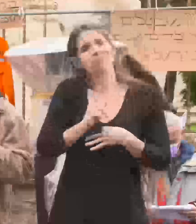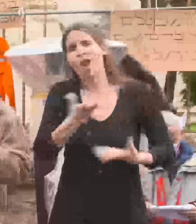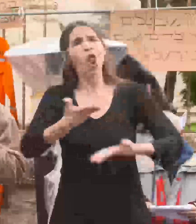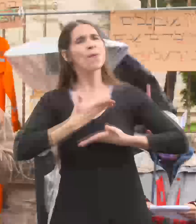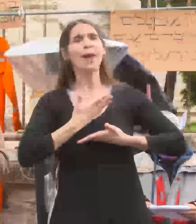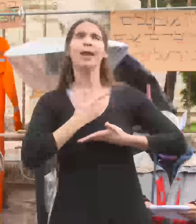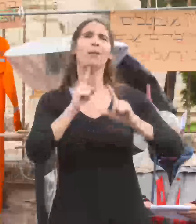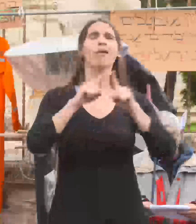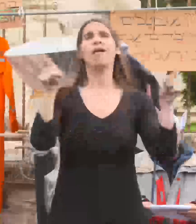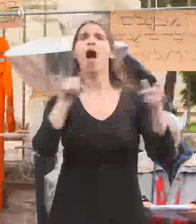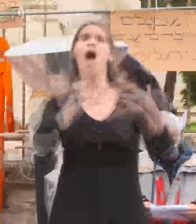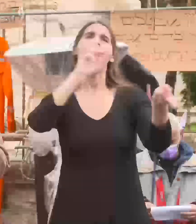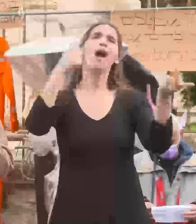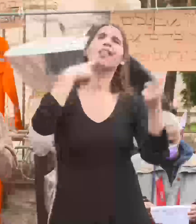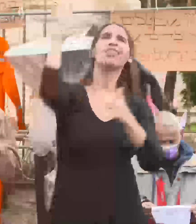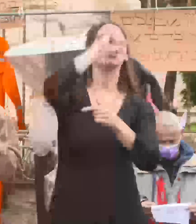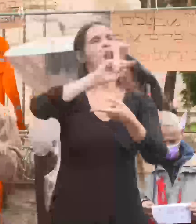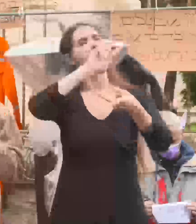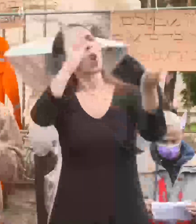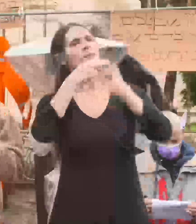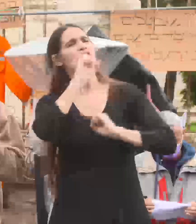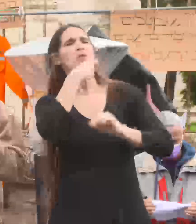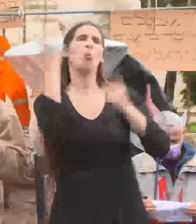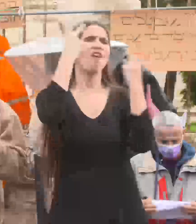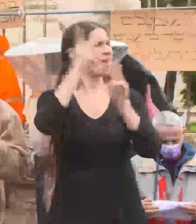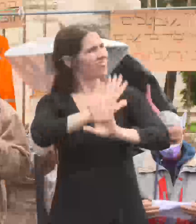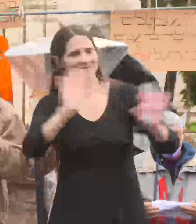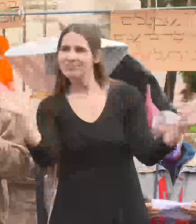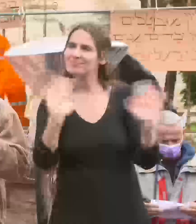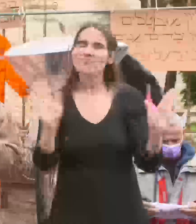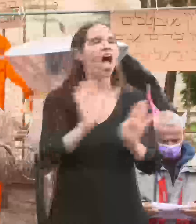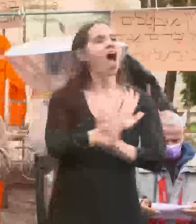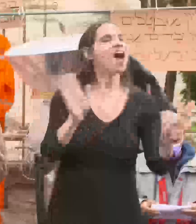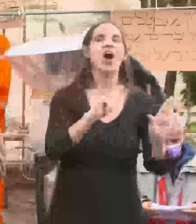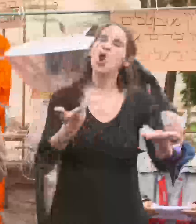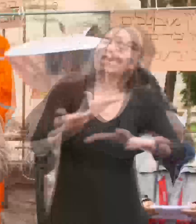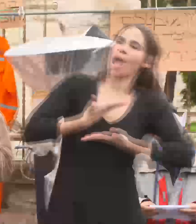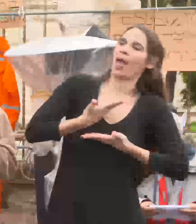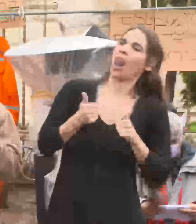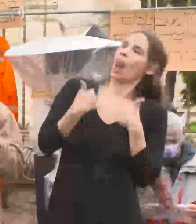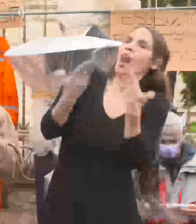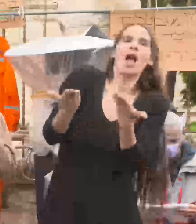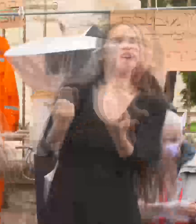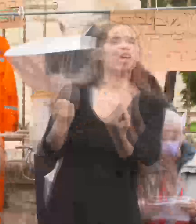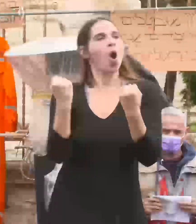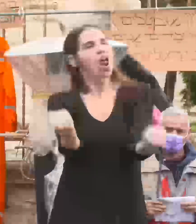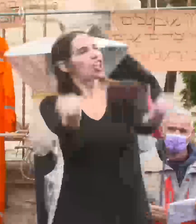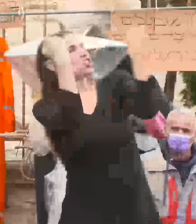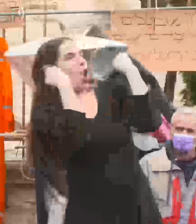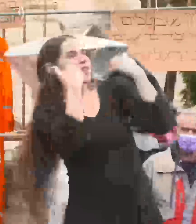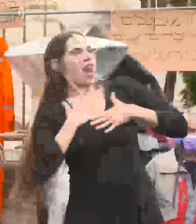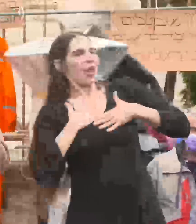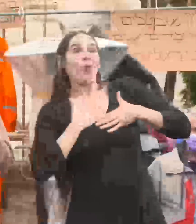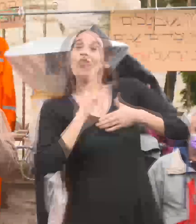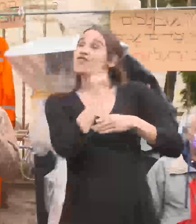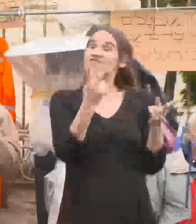את אמיתות העולם הישן כמובנות מאליהן. אף אחד לא עומד לקבל מאיתנו את הכוח לשלוט עלינו,